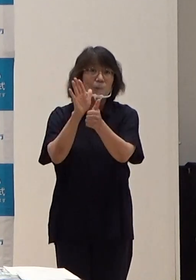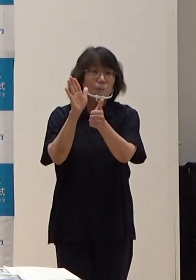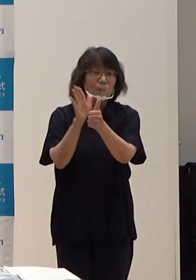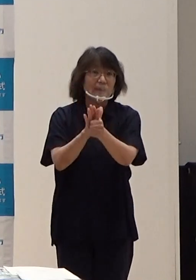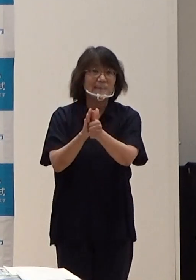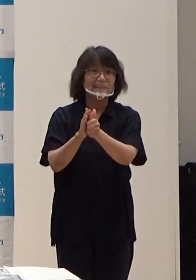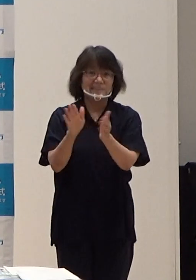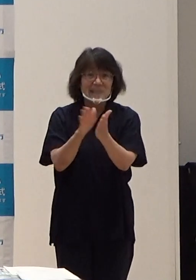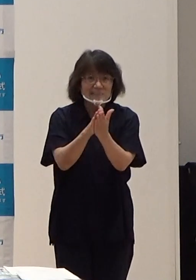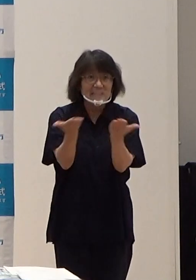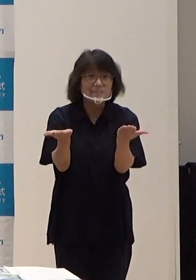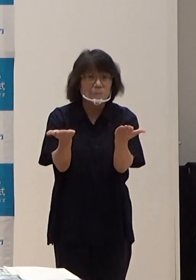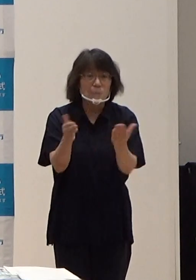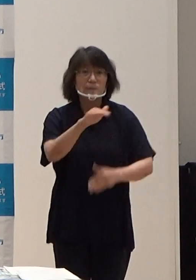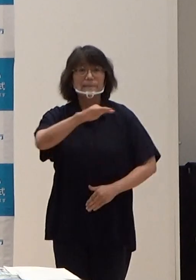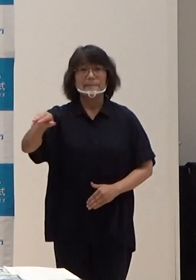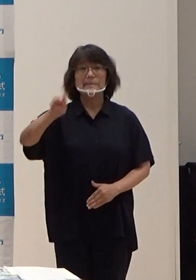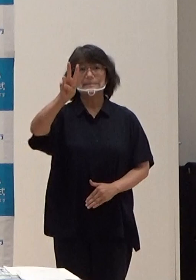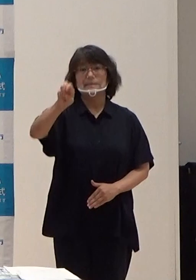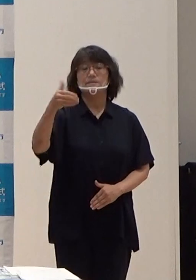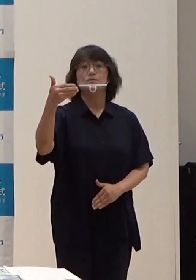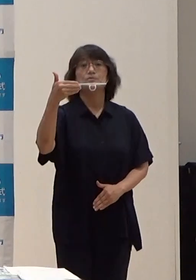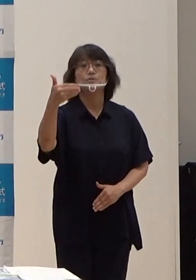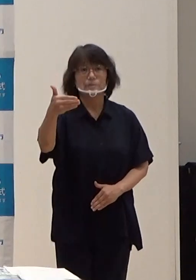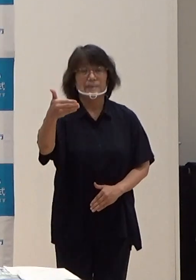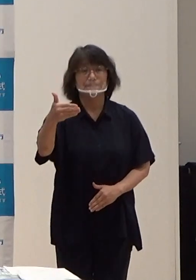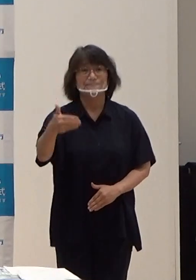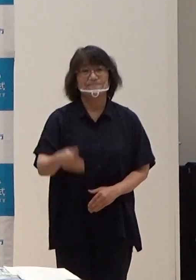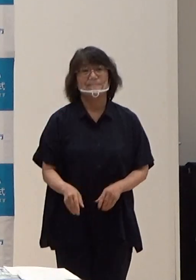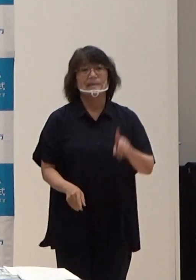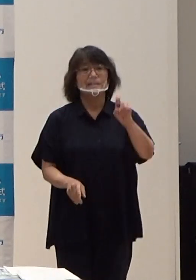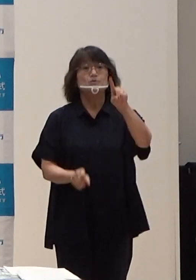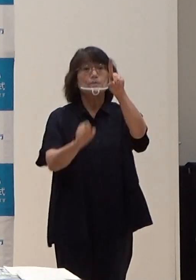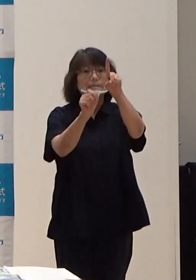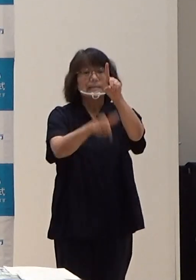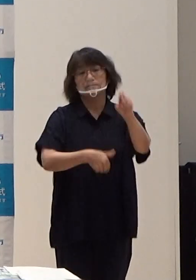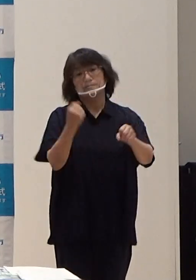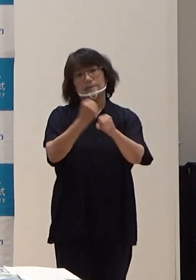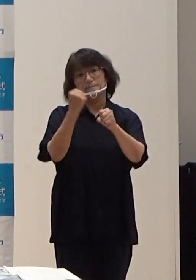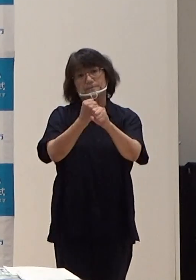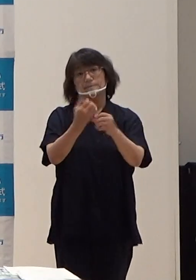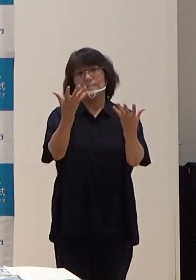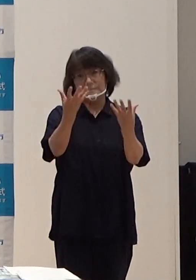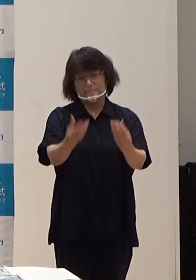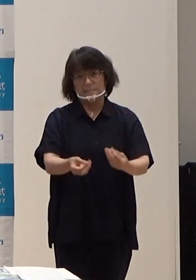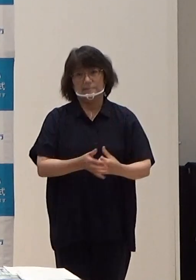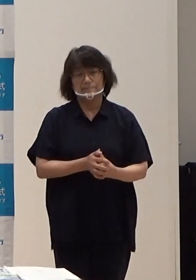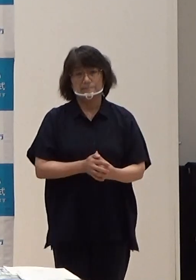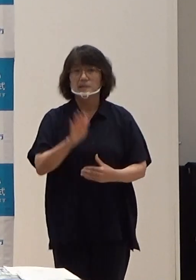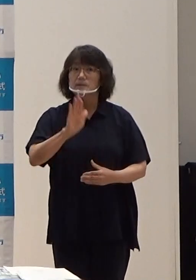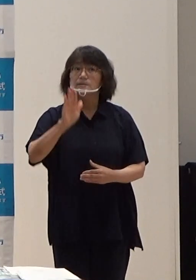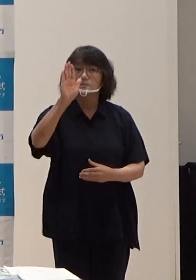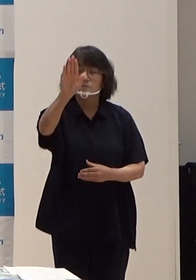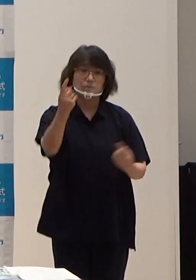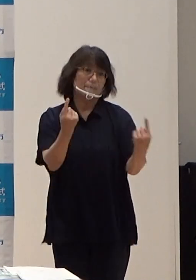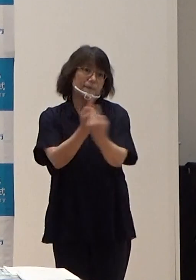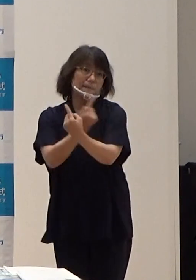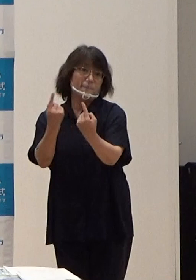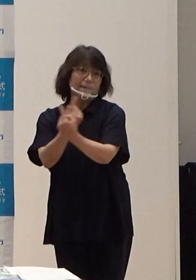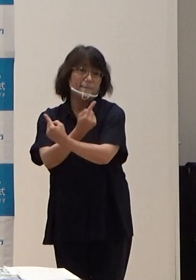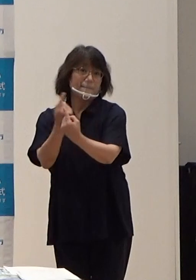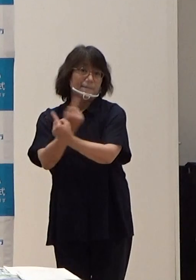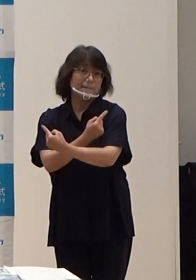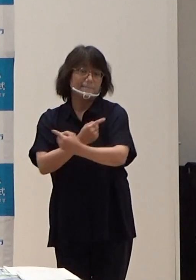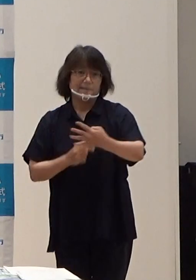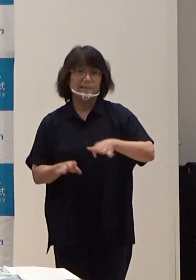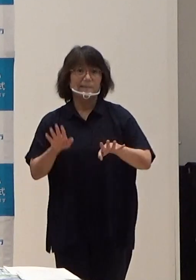は平成29年11月に策定いたしましたが、その後改定をいたしまして、4月